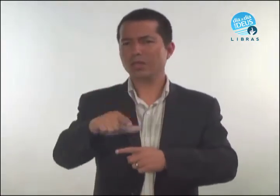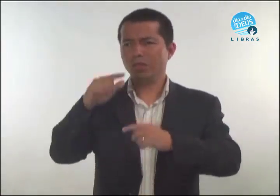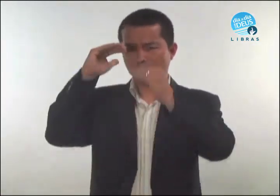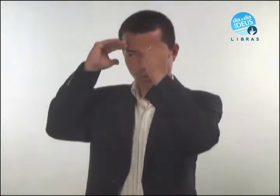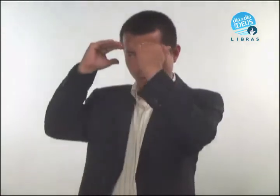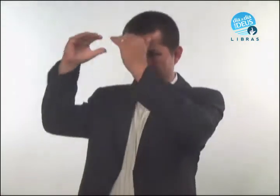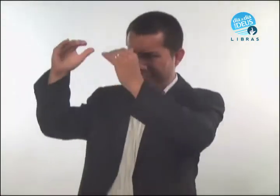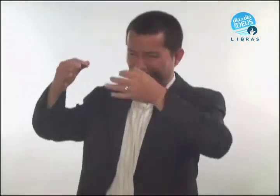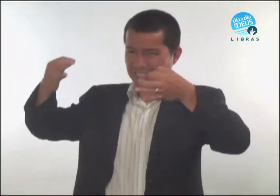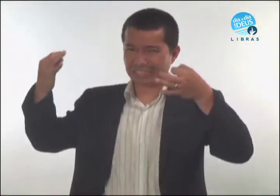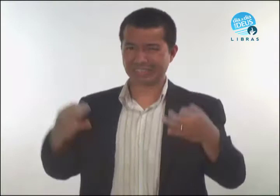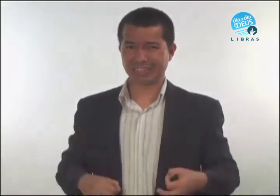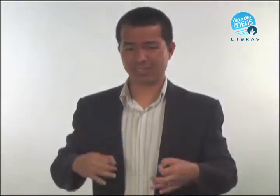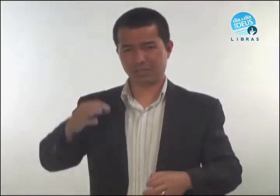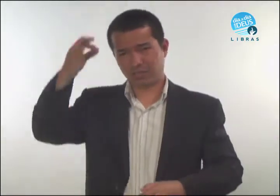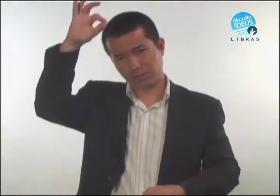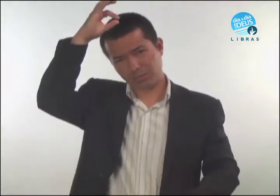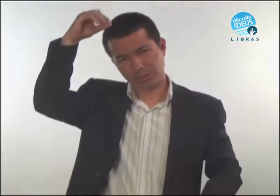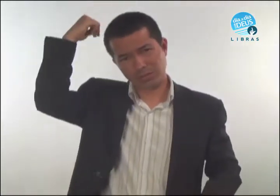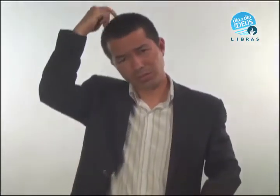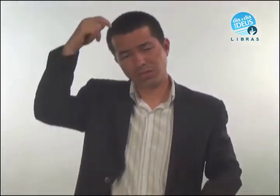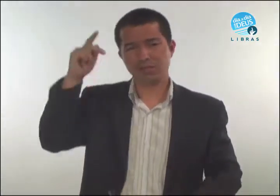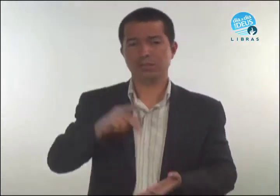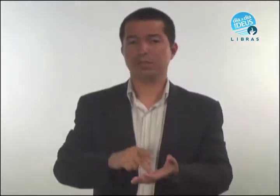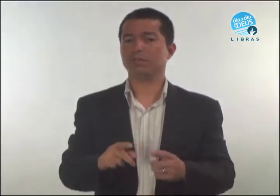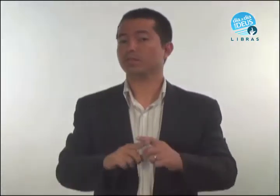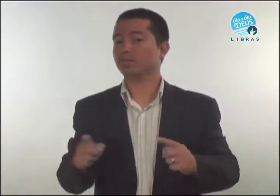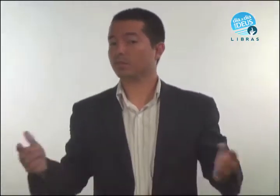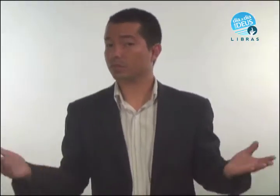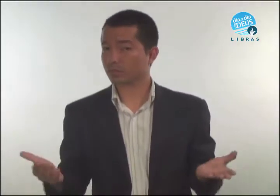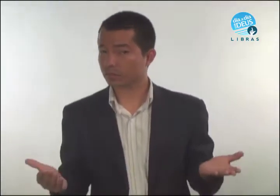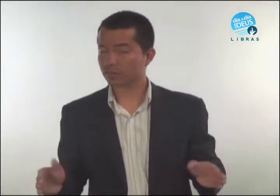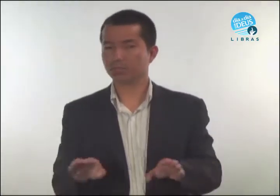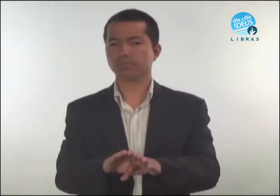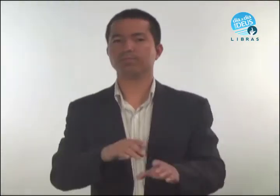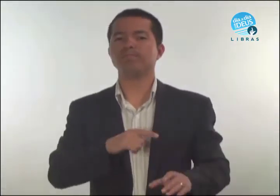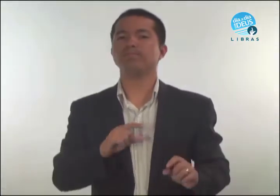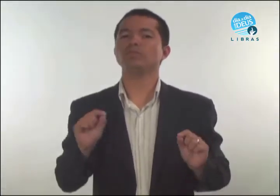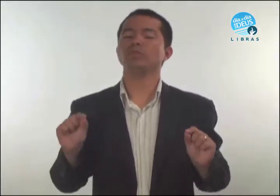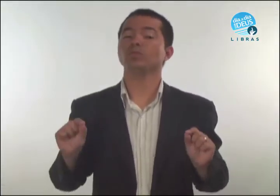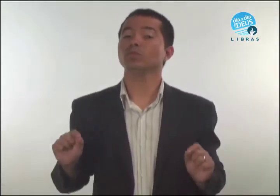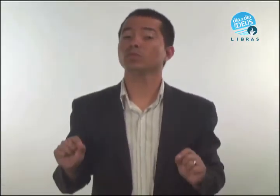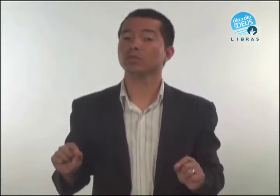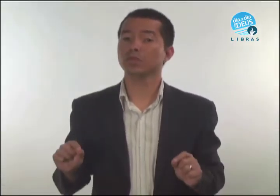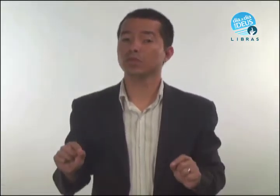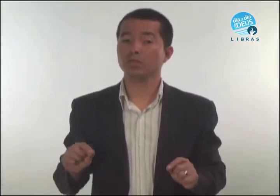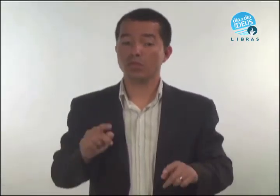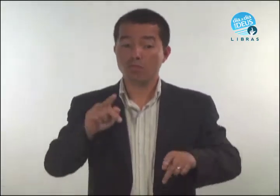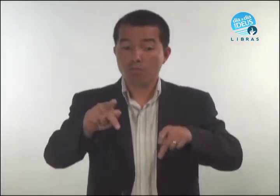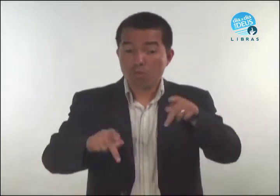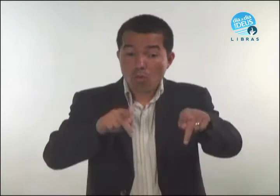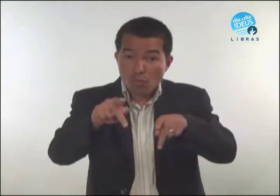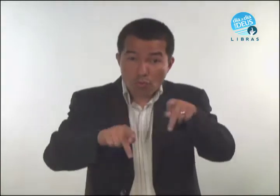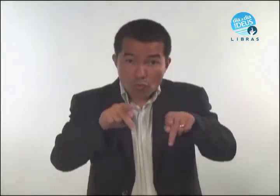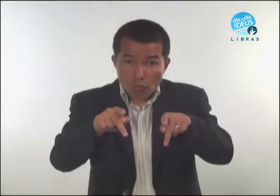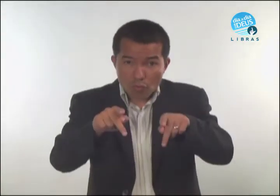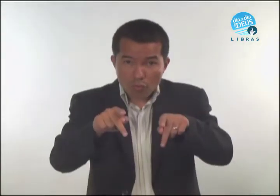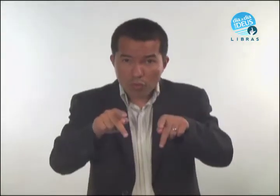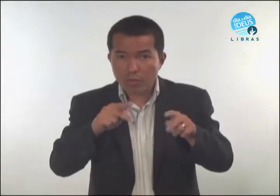Espírito Santo. E esta forma de engano geraria na comunidade o princípio da